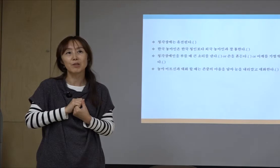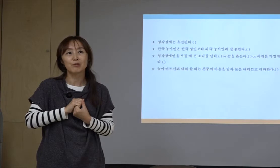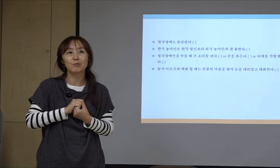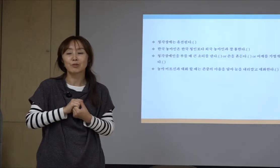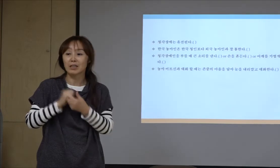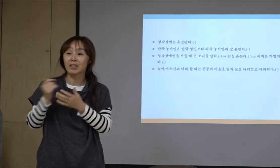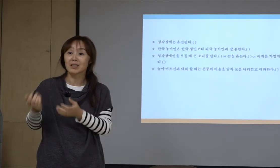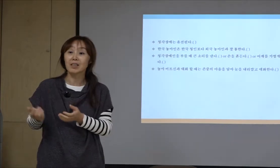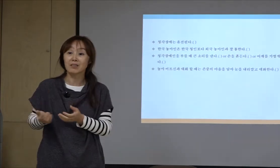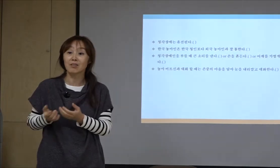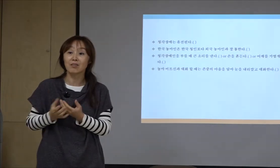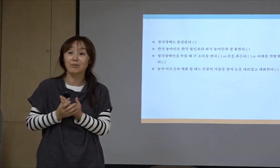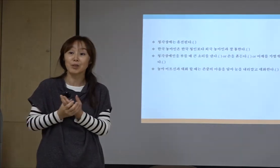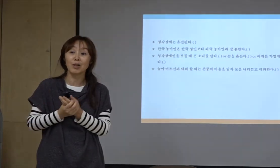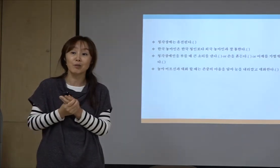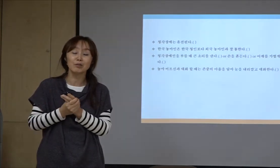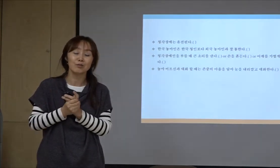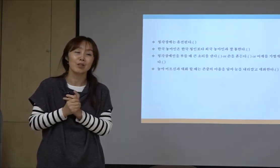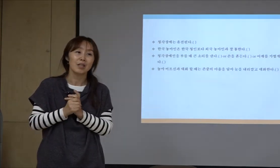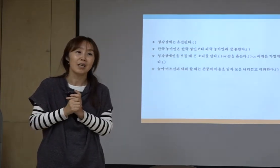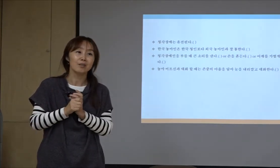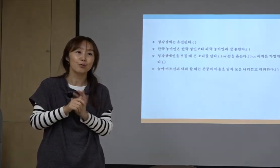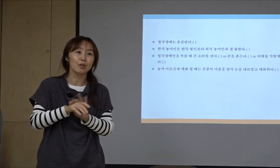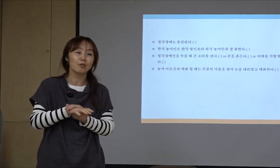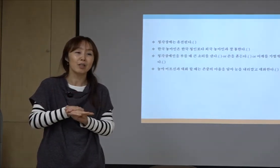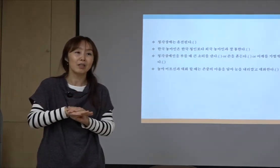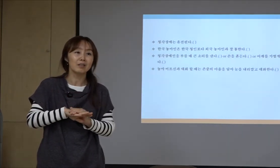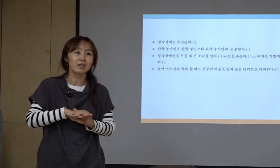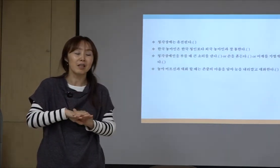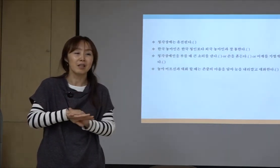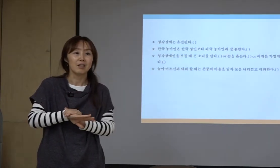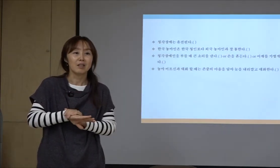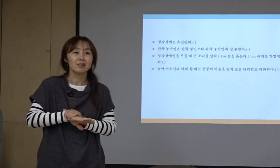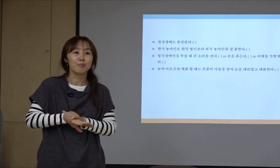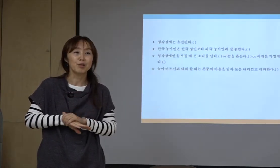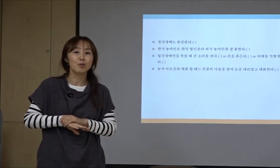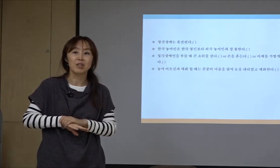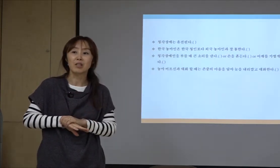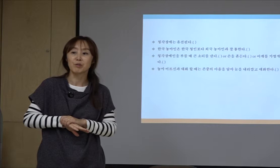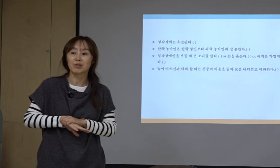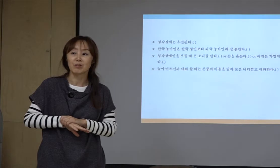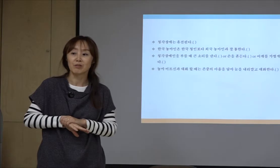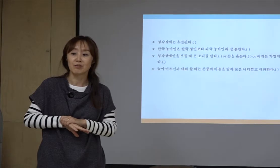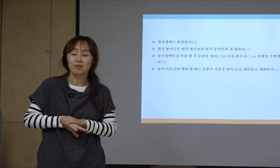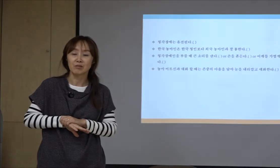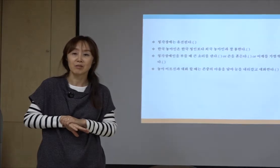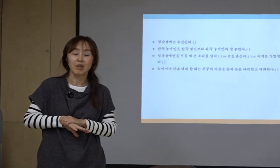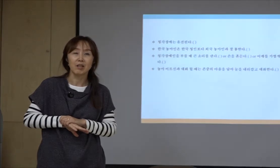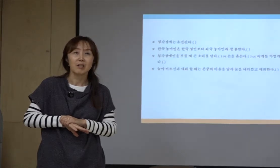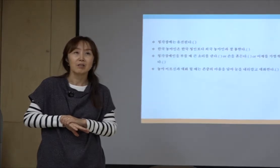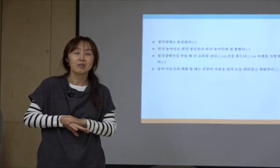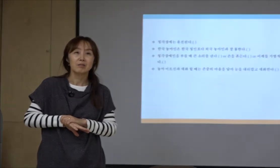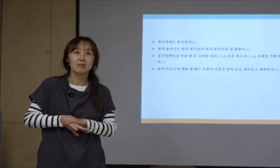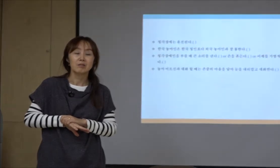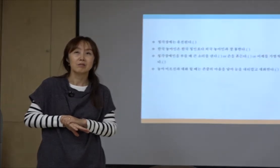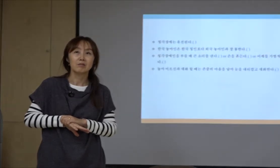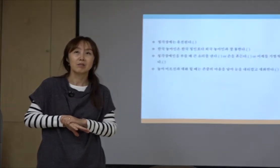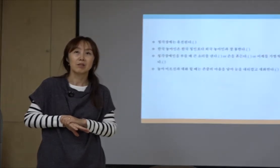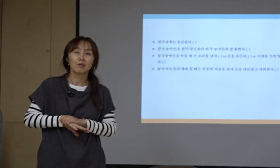있고 뭐 대상에 따라서 필요하면 하는 게 좋다고 생각을 하는데 그게 비용이 되게 비싸요. 그게 제가